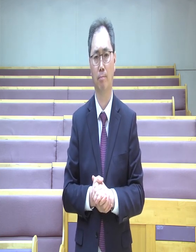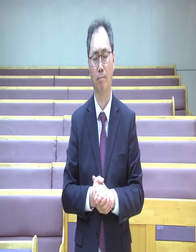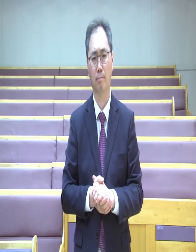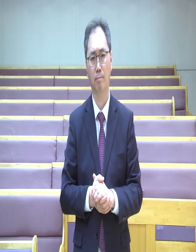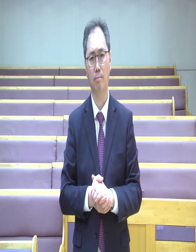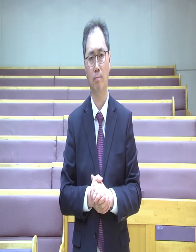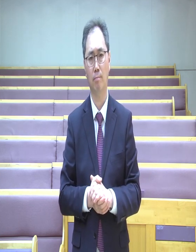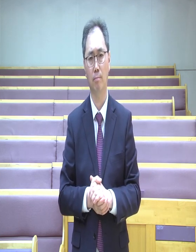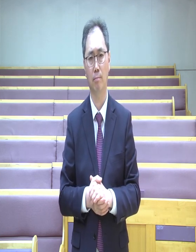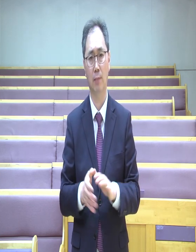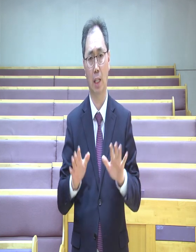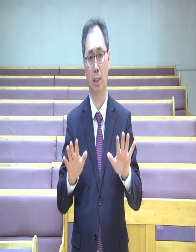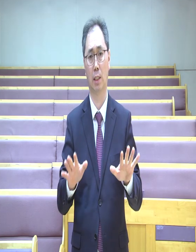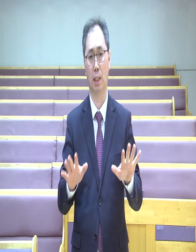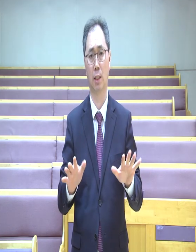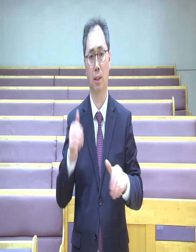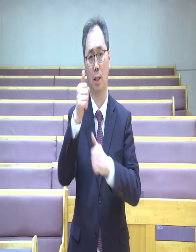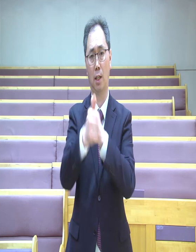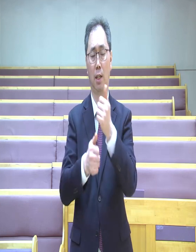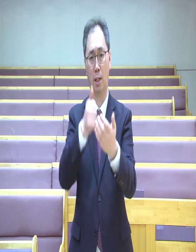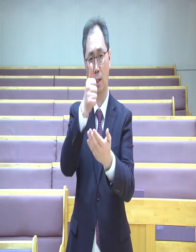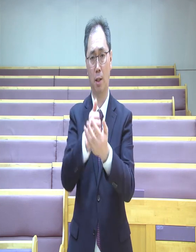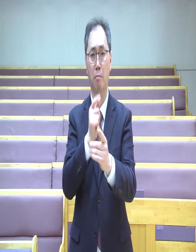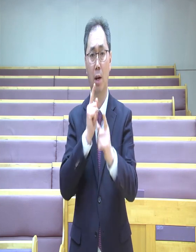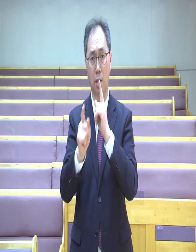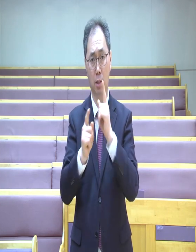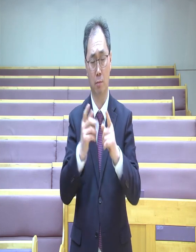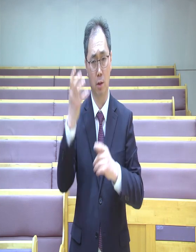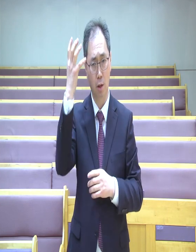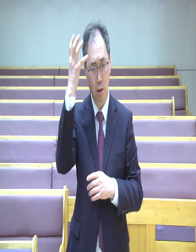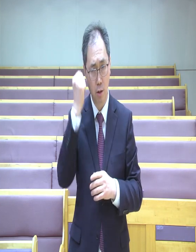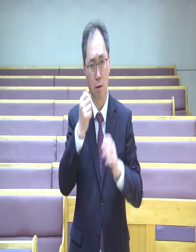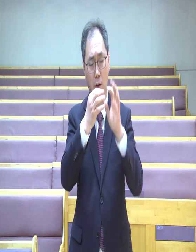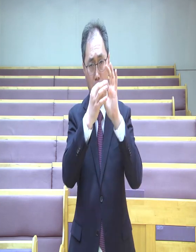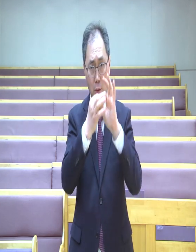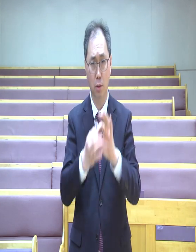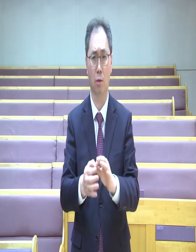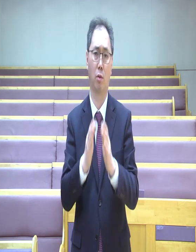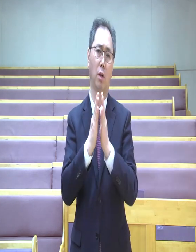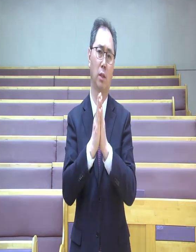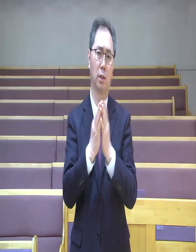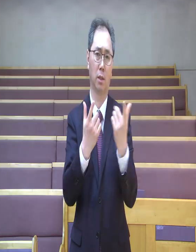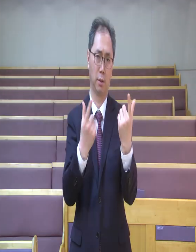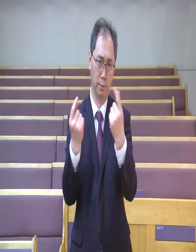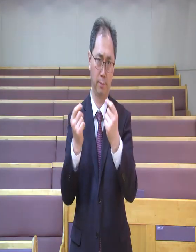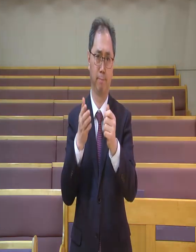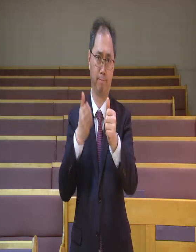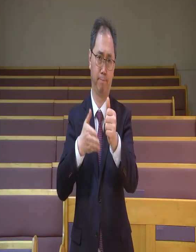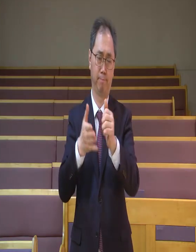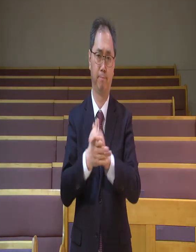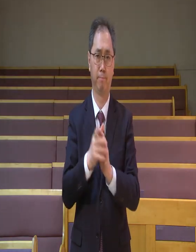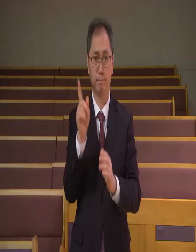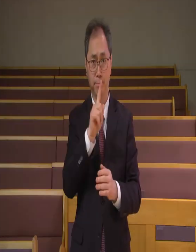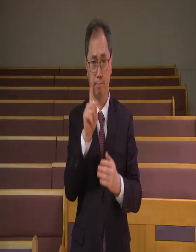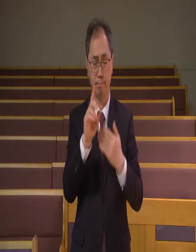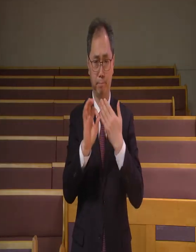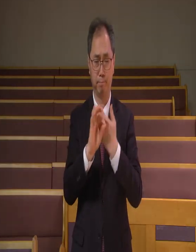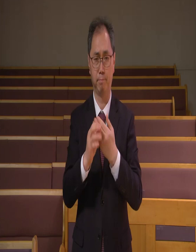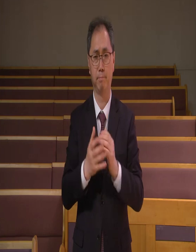축원합니다. 이 시간 우리 말씀을 기억하며 기도의 자리로 나아갑시다.